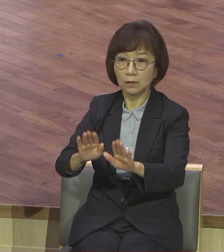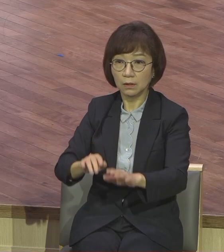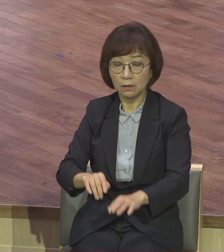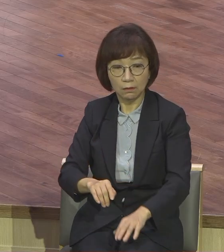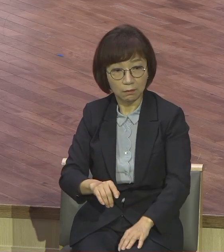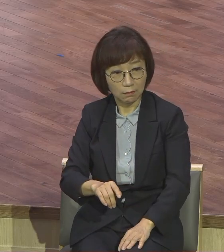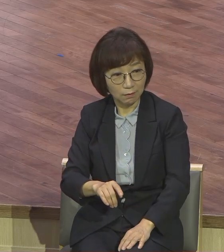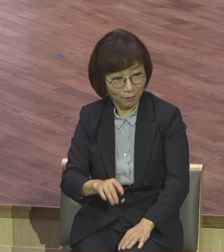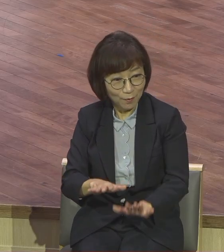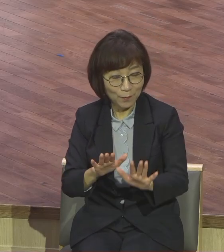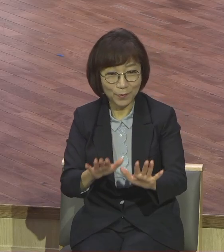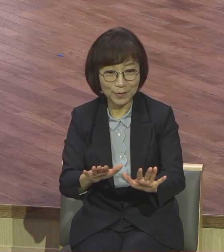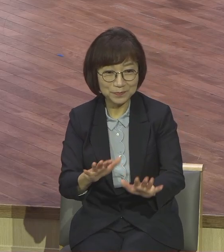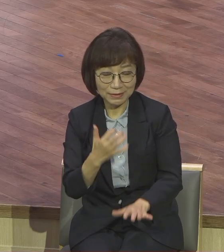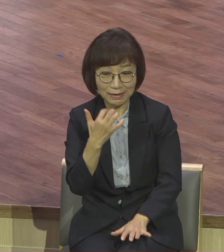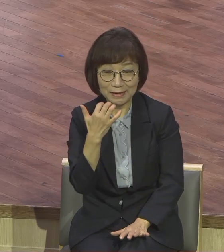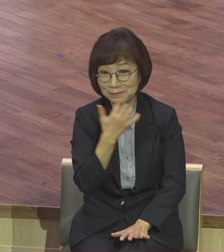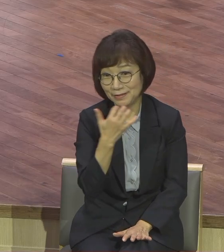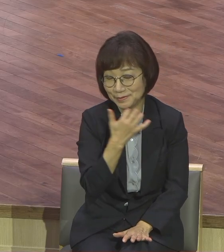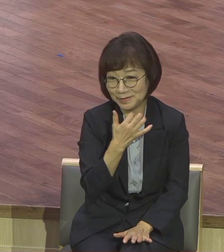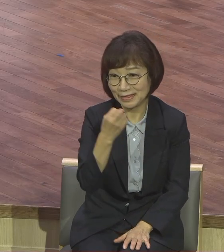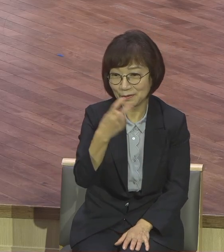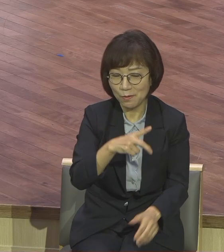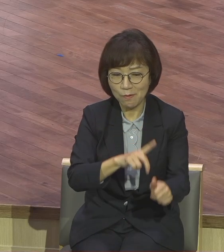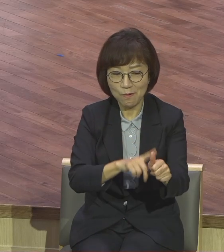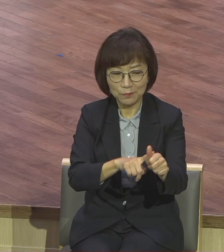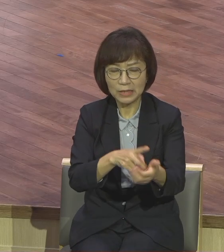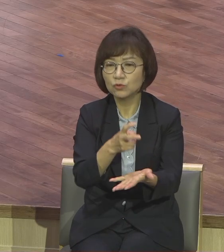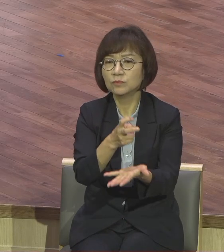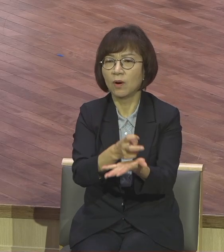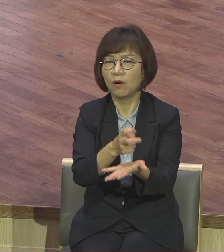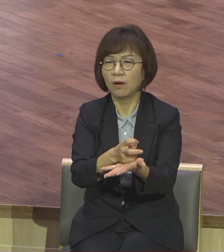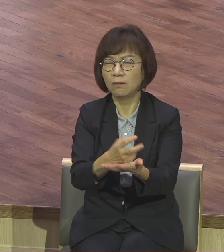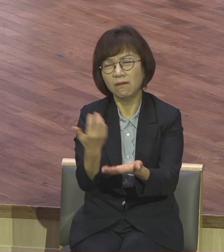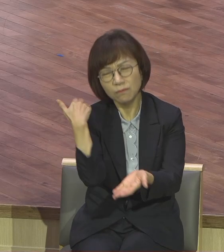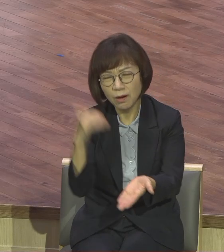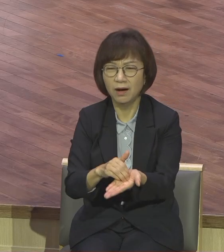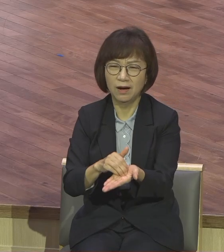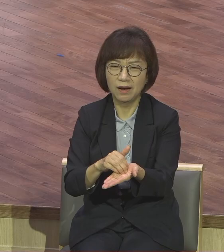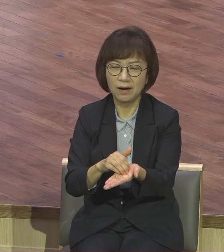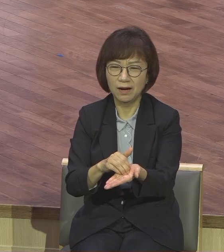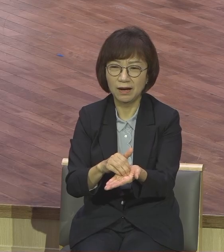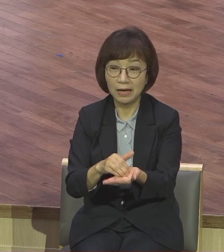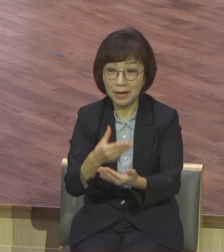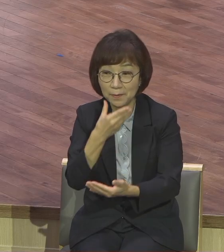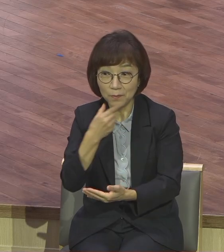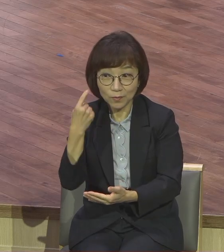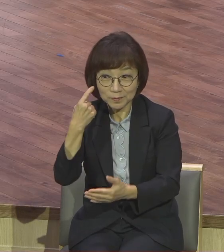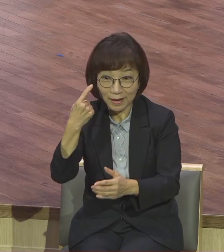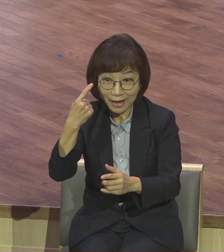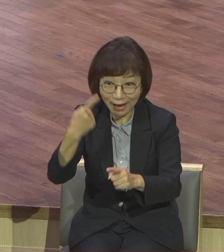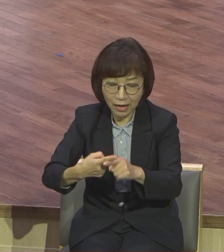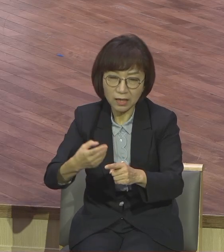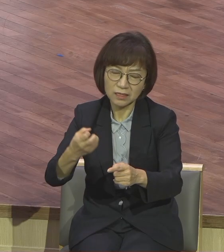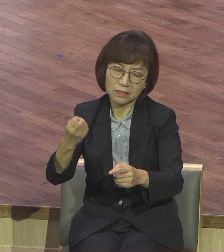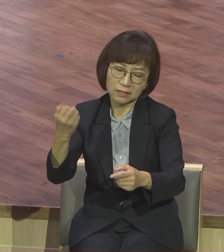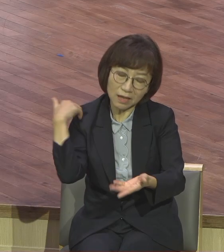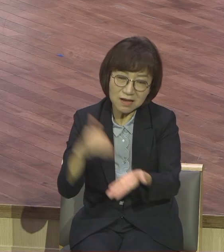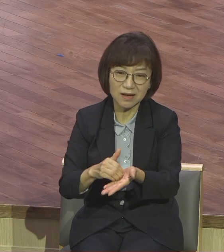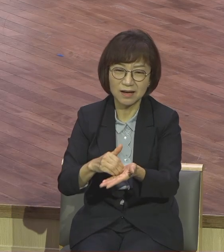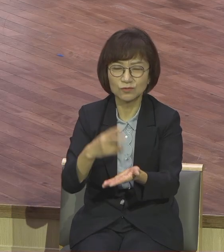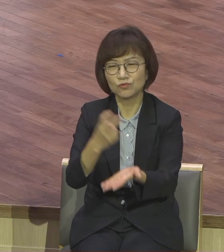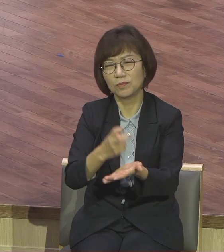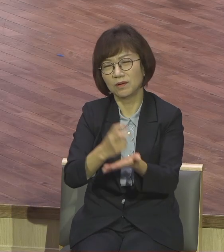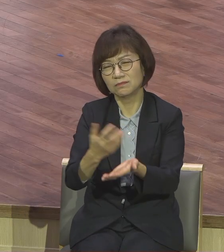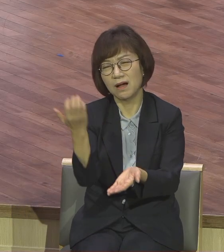베드로가 또 순간적으로 율법의 예틀에 순간 또 갇혀버린 거예요. 잘